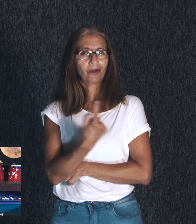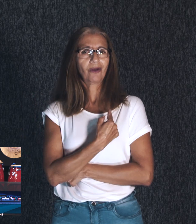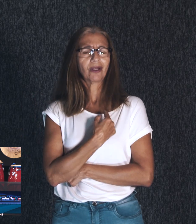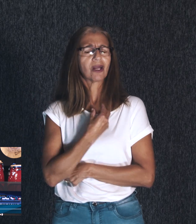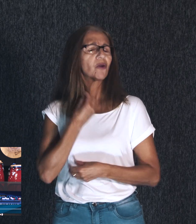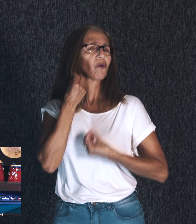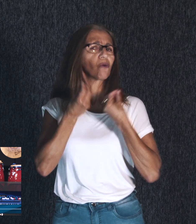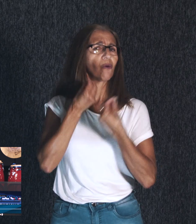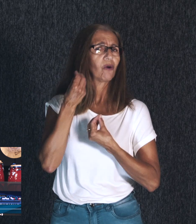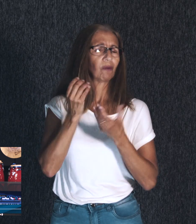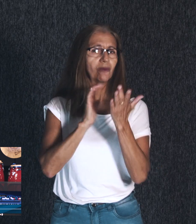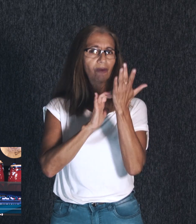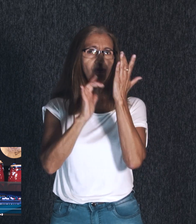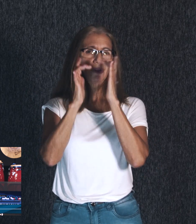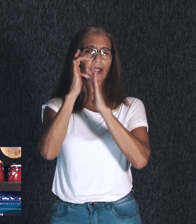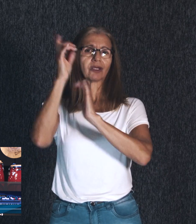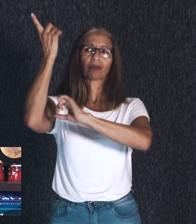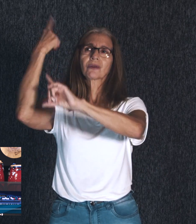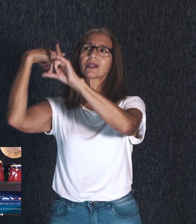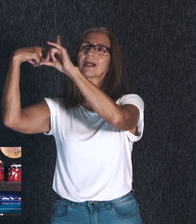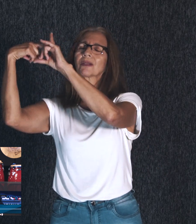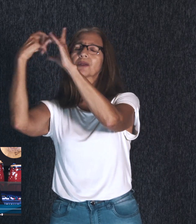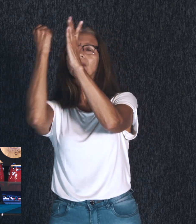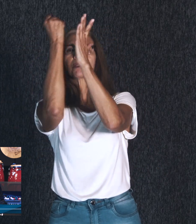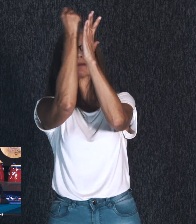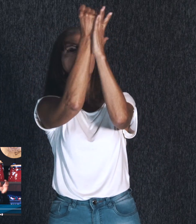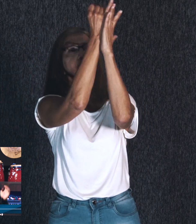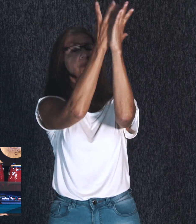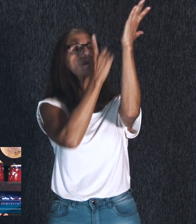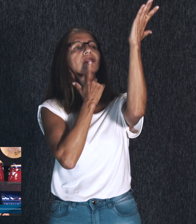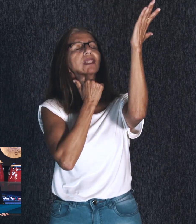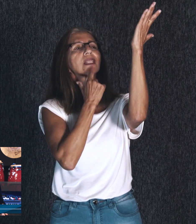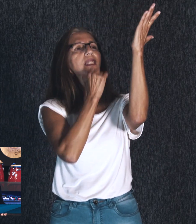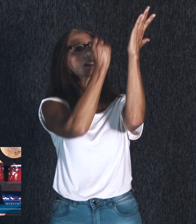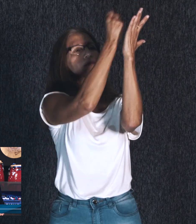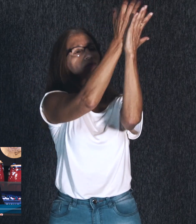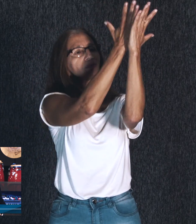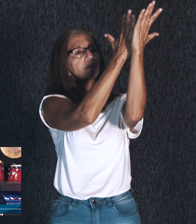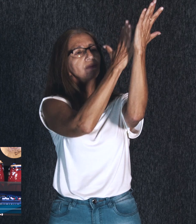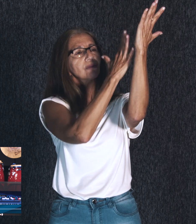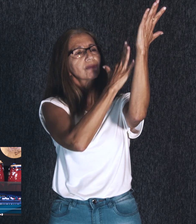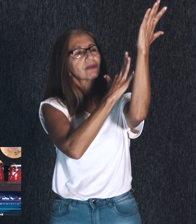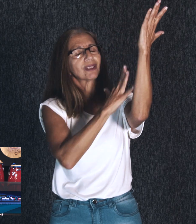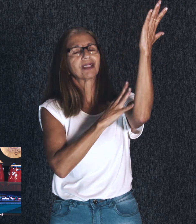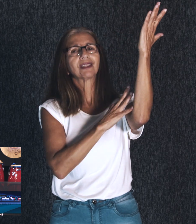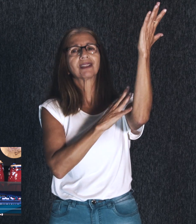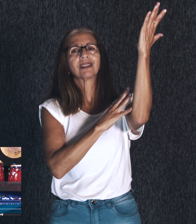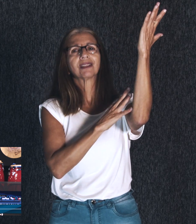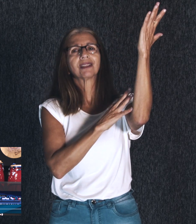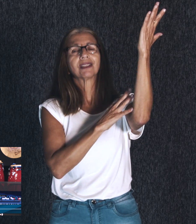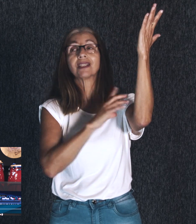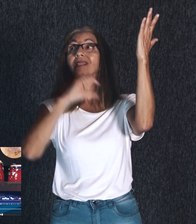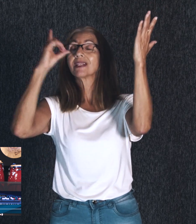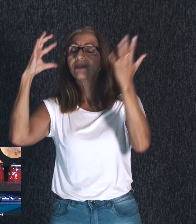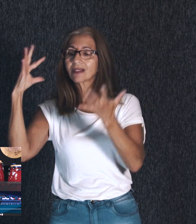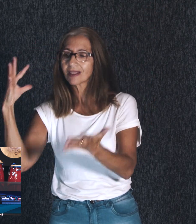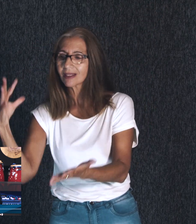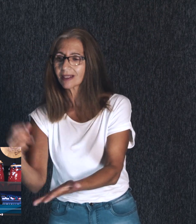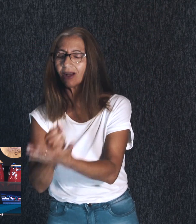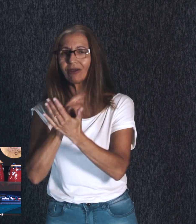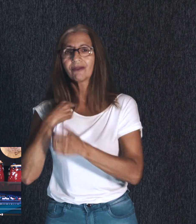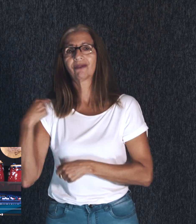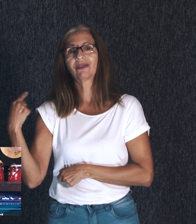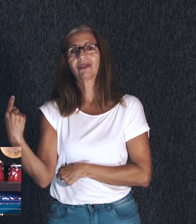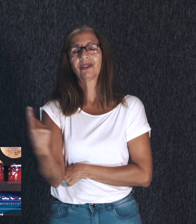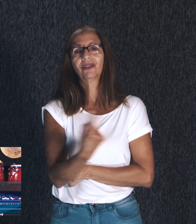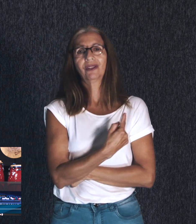Quando Deus foi criar o universo, Ele disse, haja, e houve. Ele falou